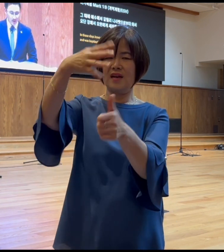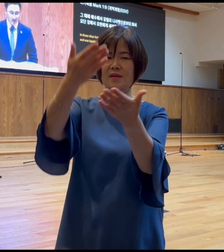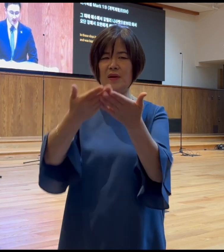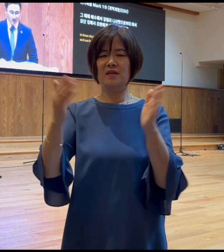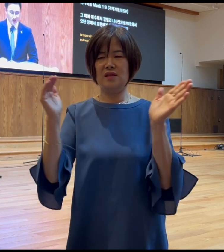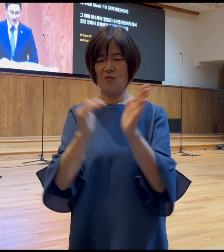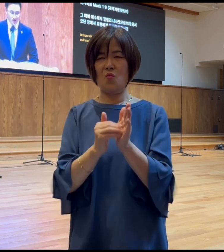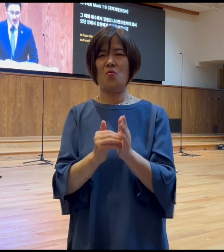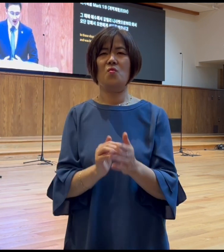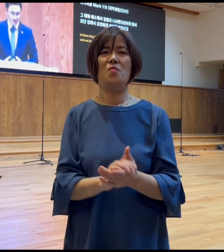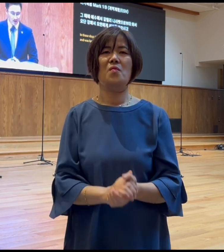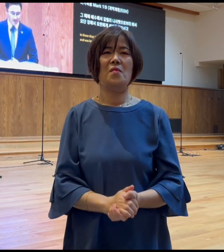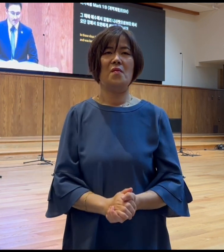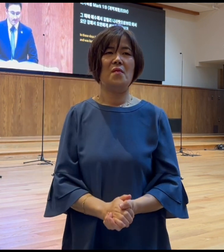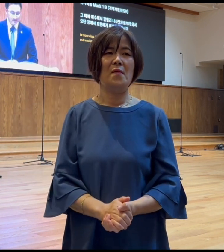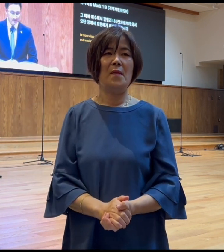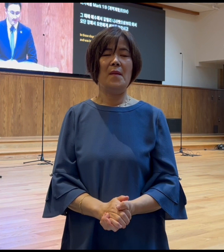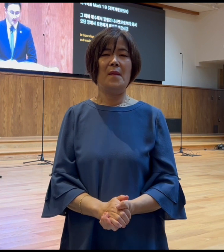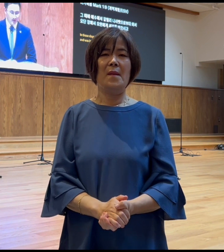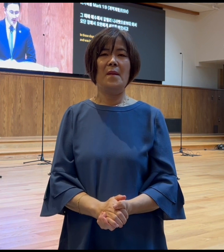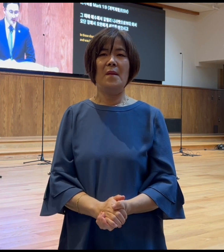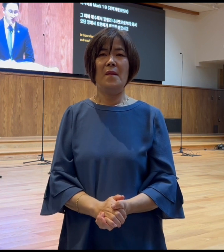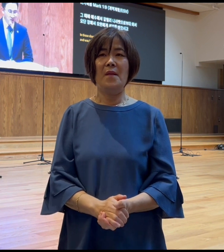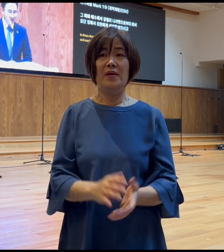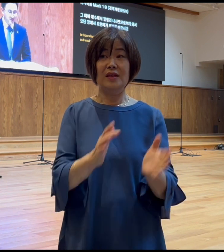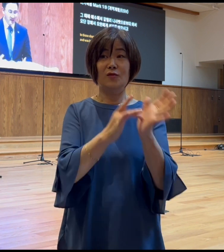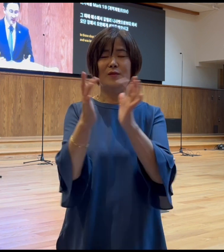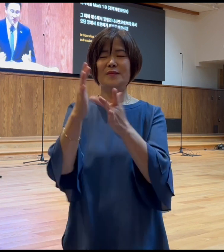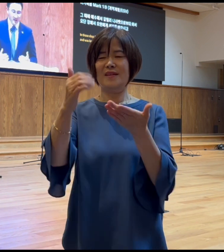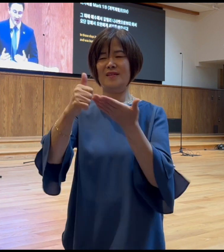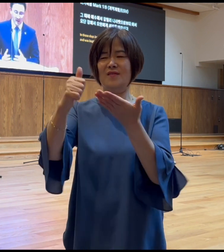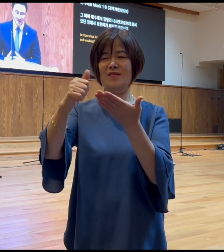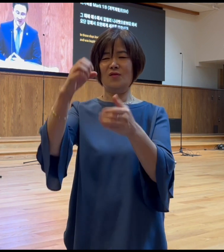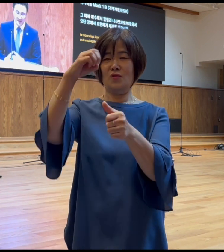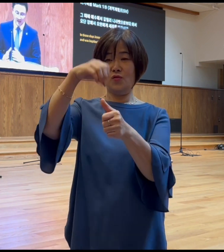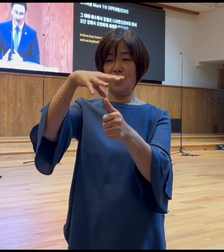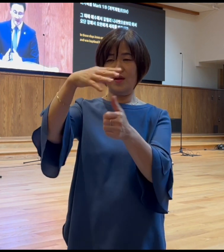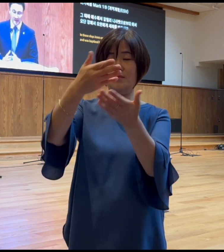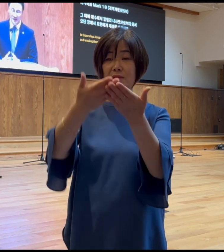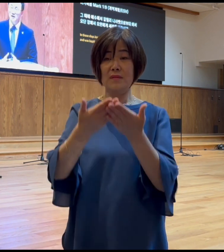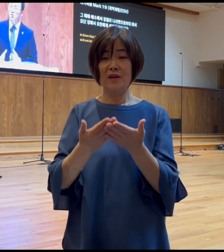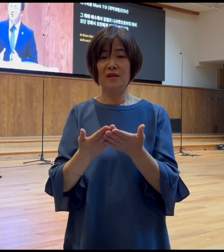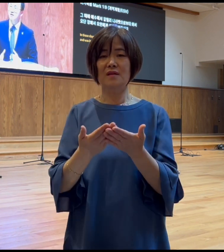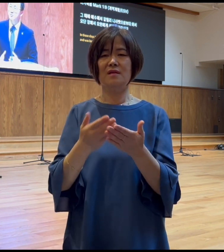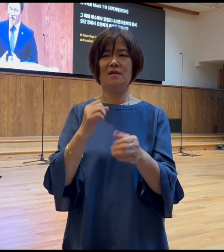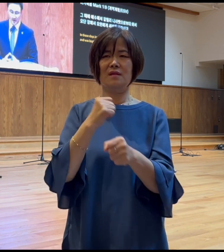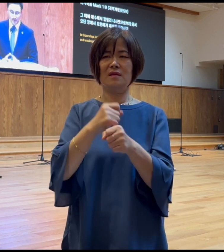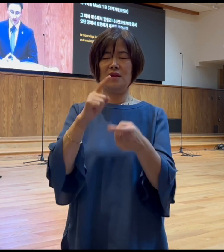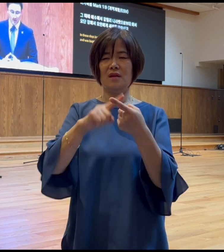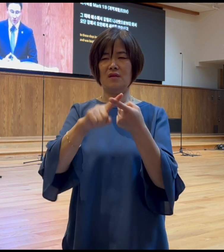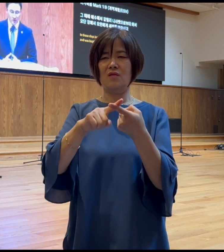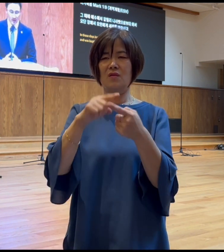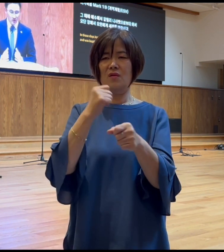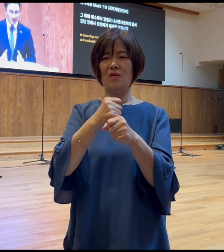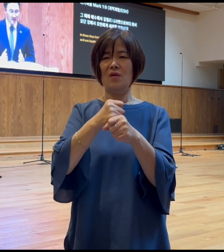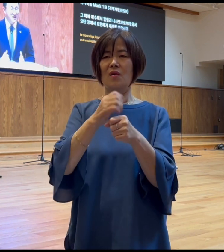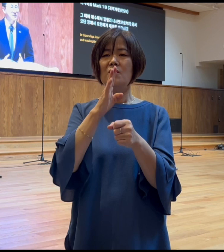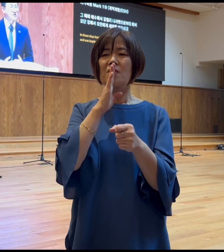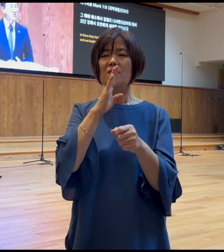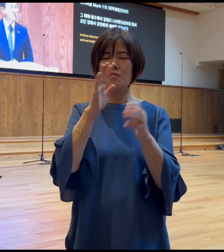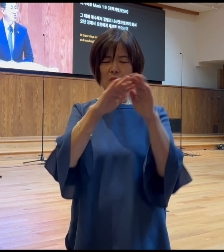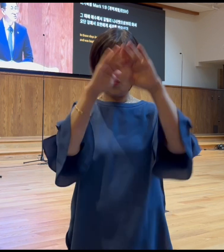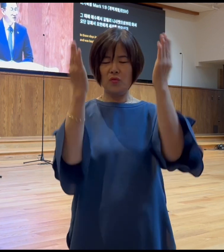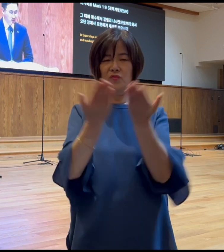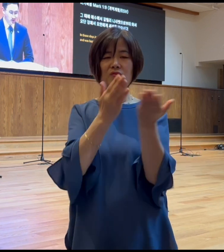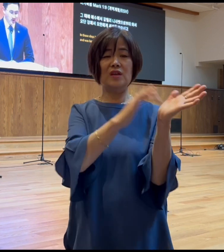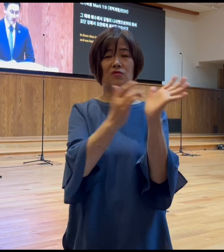세례를 받으시고. 아멘. 예수님께서 세례 요한에게 받으신 세례를 이 공간복음 모두 예수님의 사역의